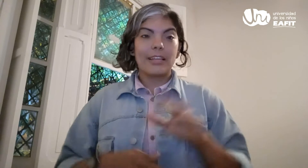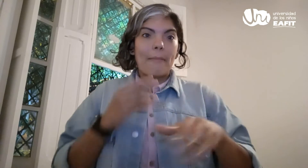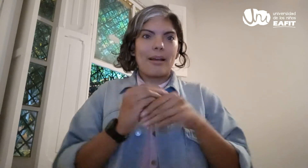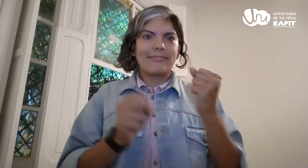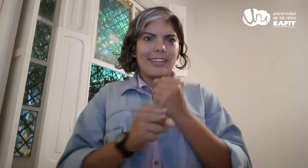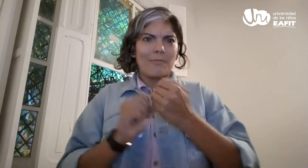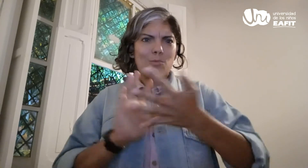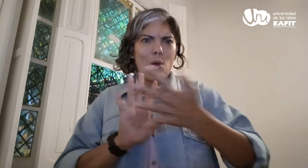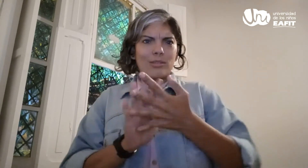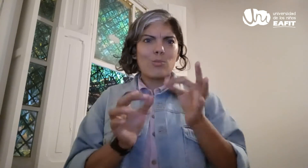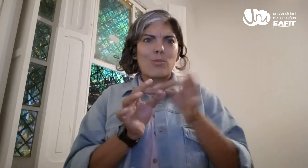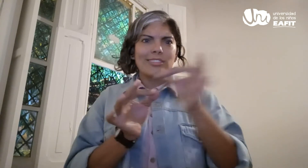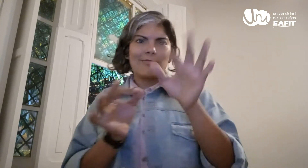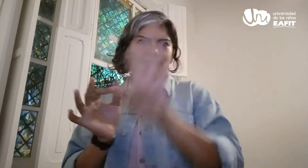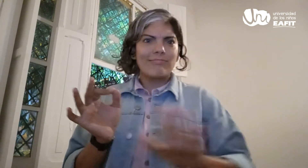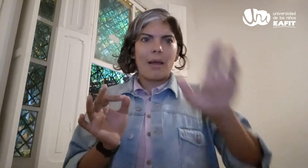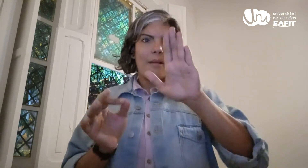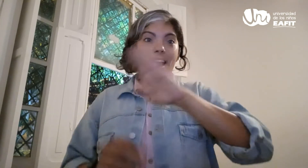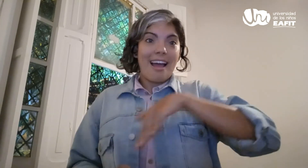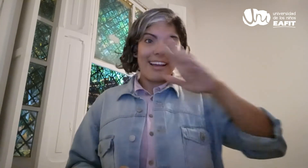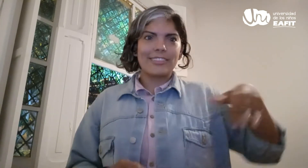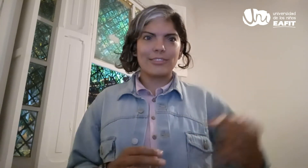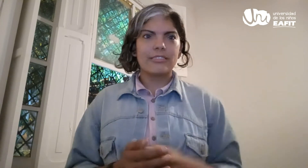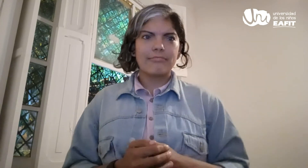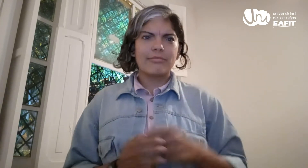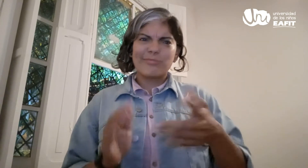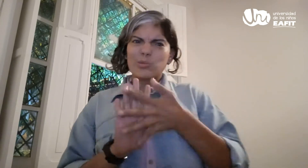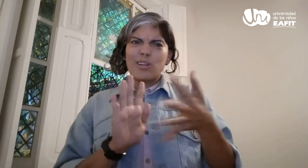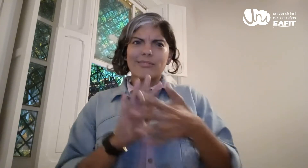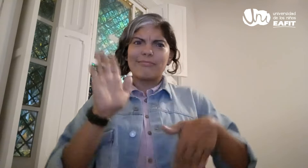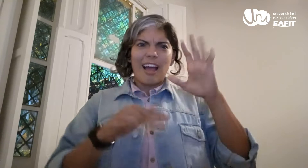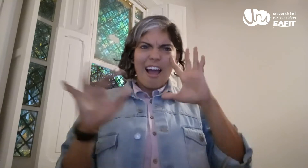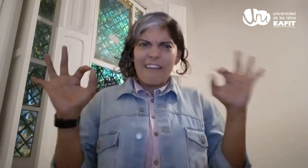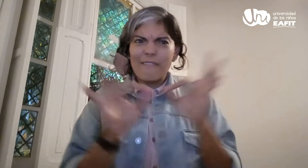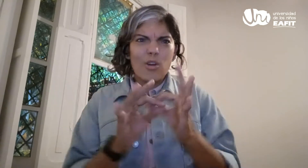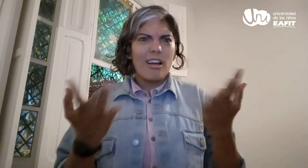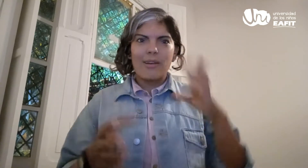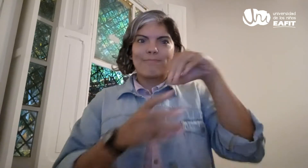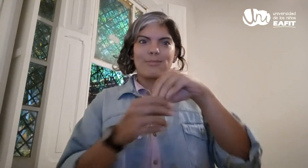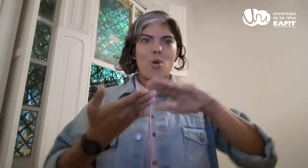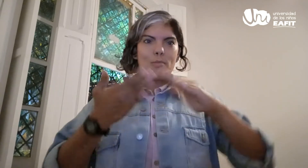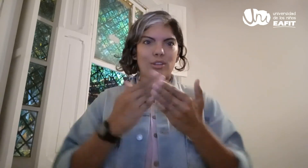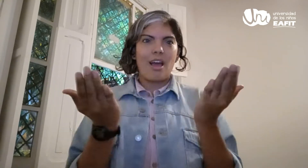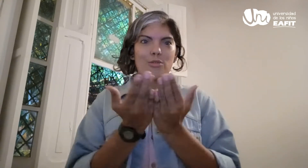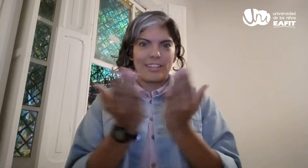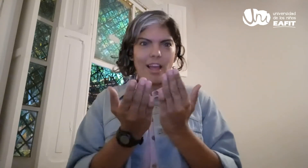en diferentes municipios de Antioquia como modelo de lengua y cultura. Esta labor está enfocada en acompañar desde la educación